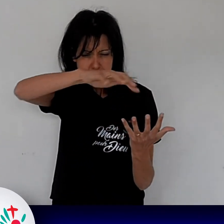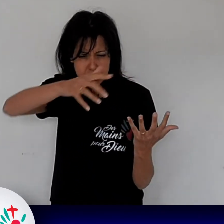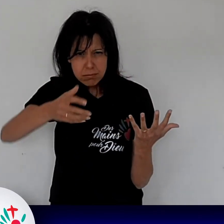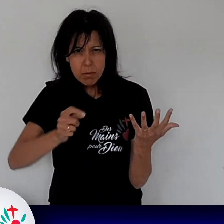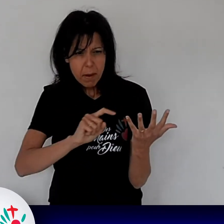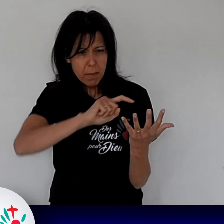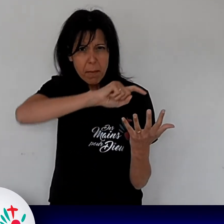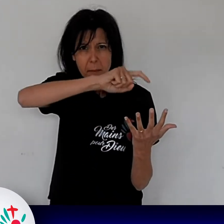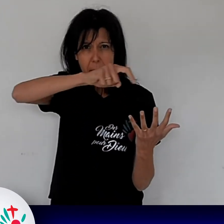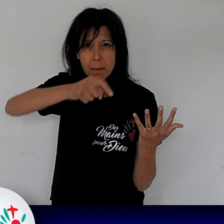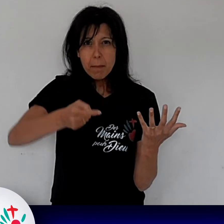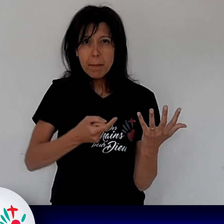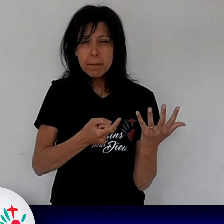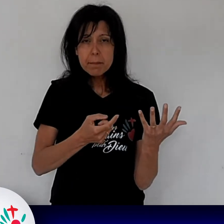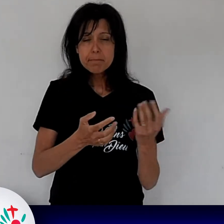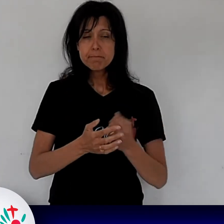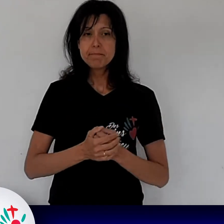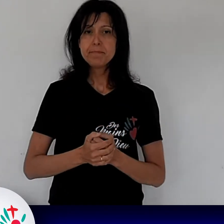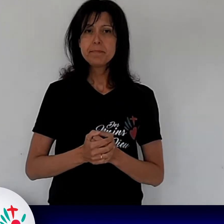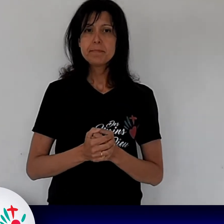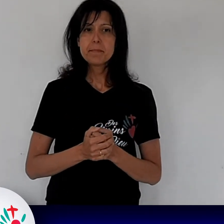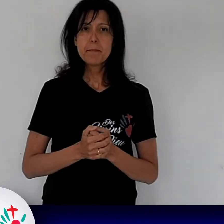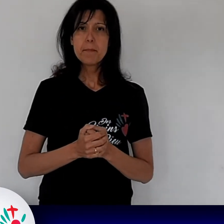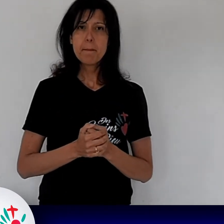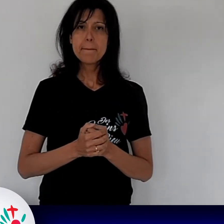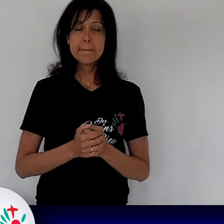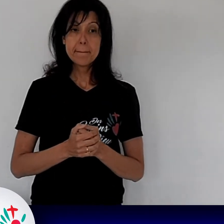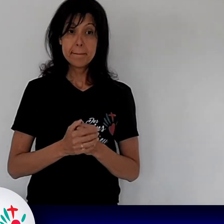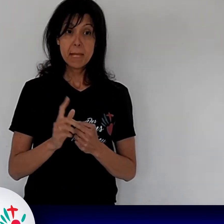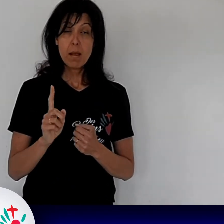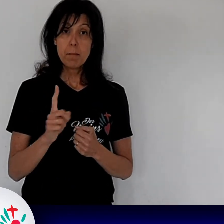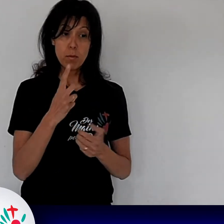Mais le premier verset que nous avons lu nous dit, oui,